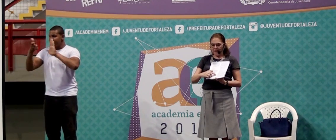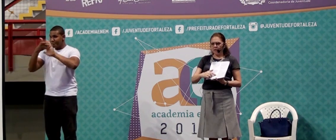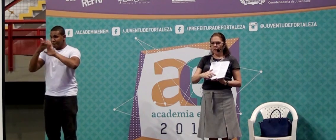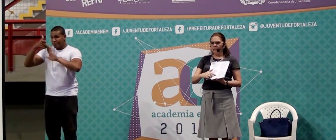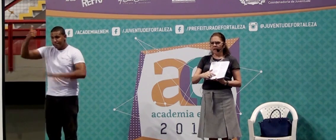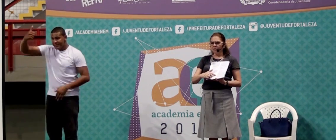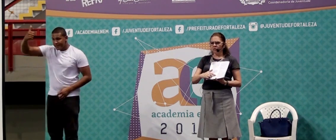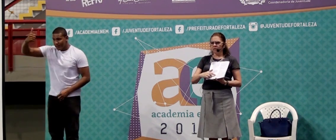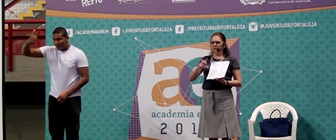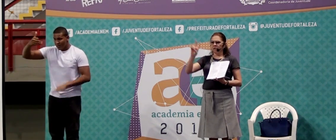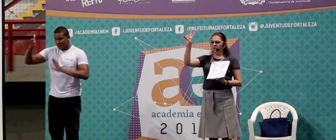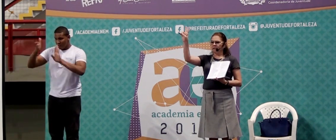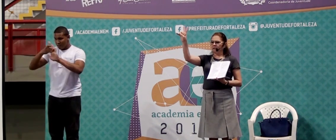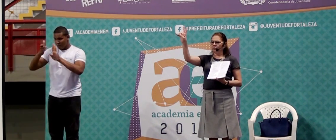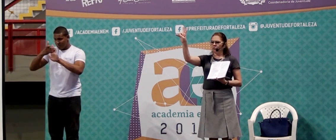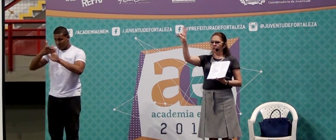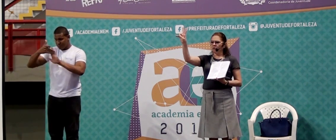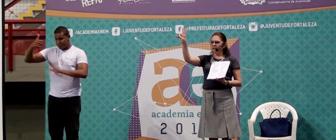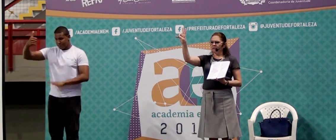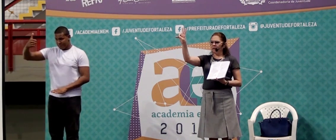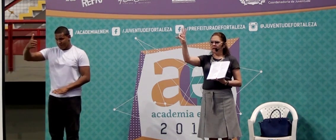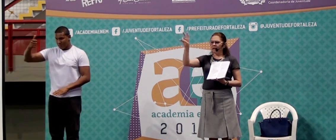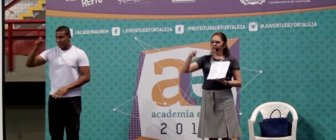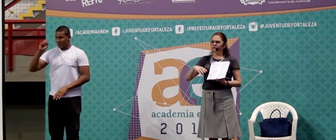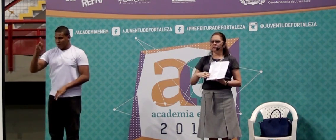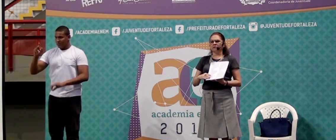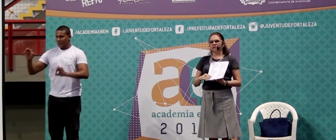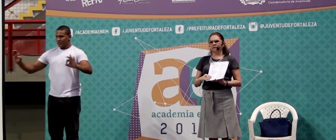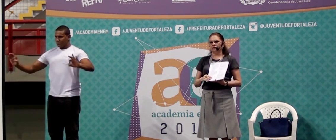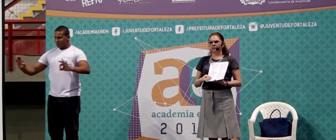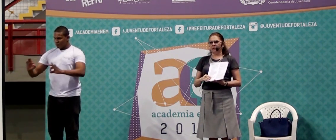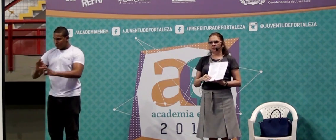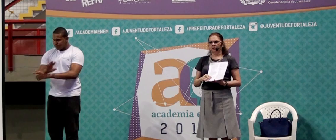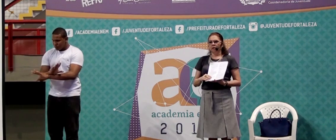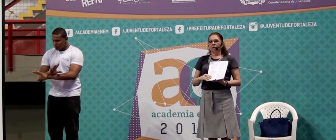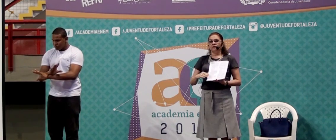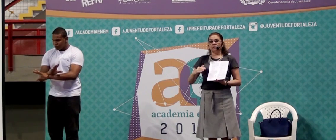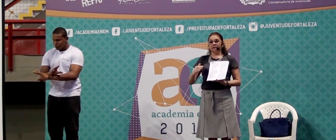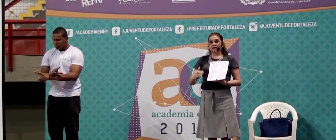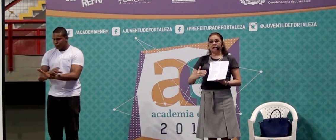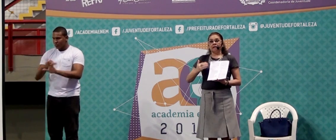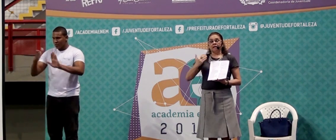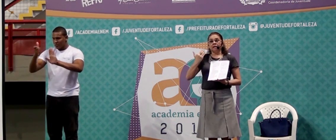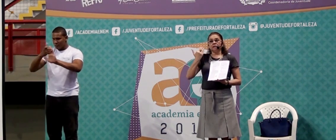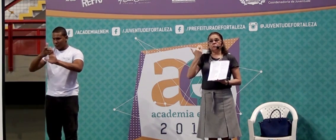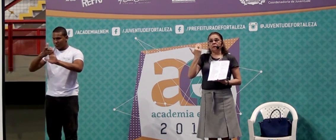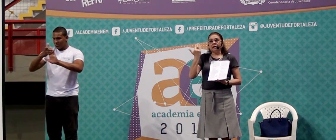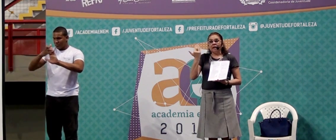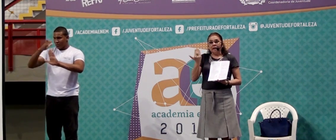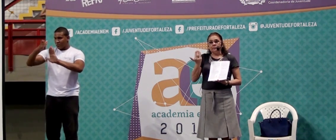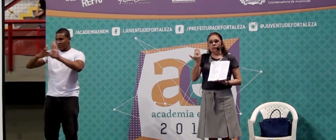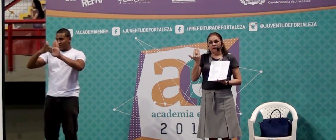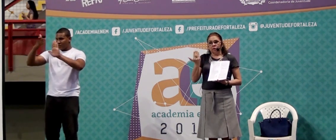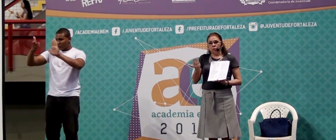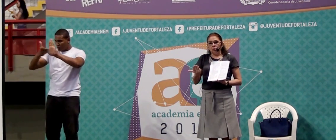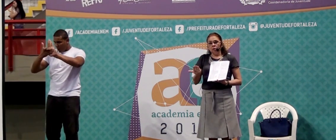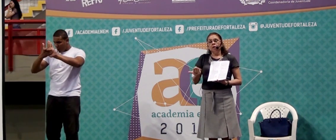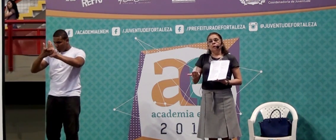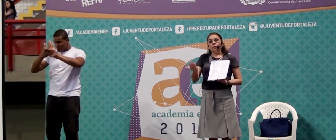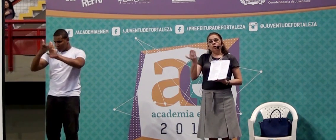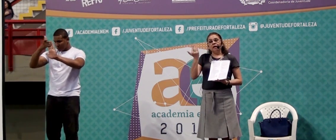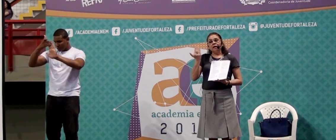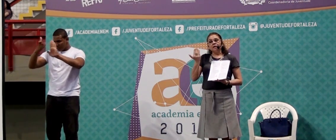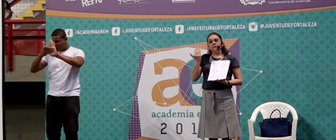tem argumentos, já são nos 2 parágrafos do desenvolvimento. Você tem que explicar para o